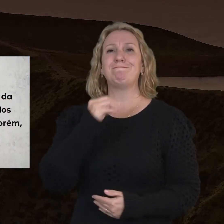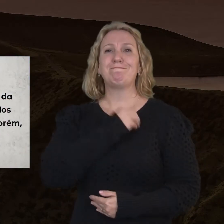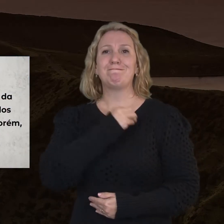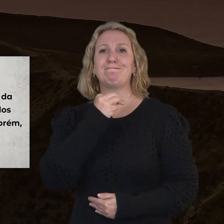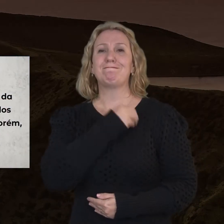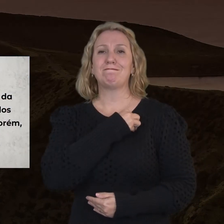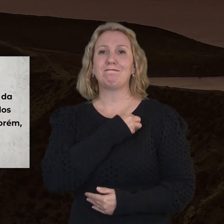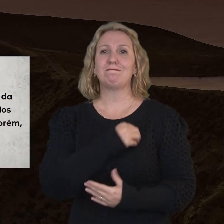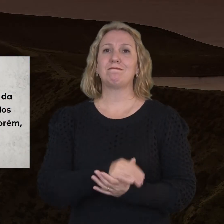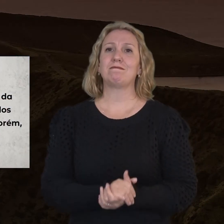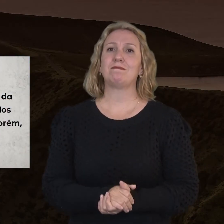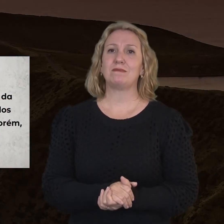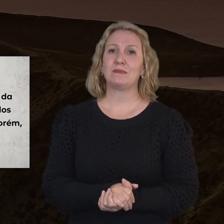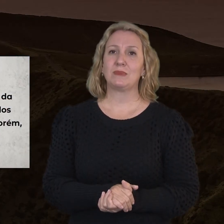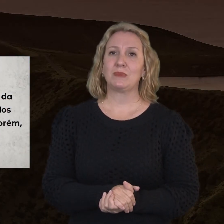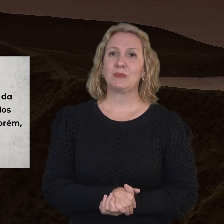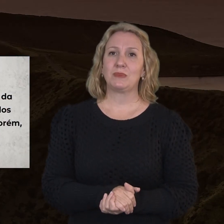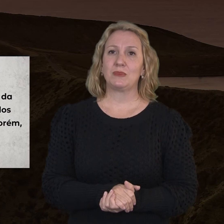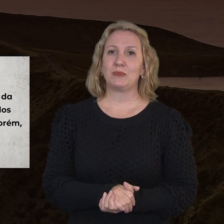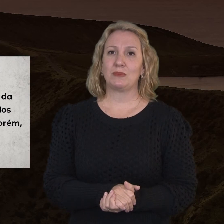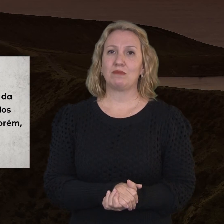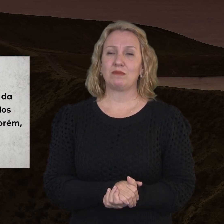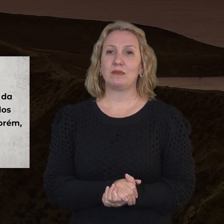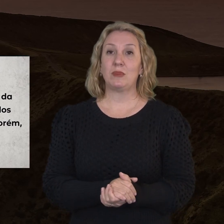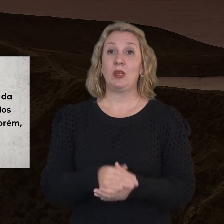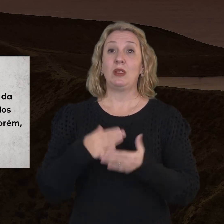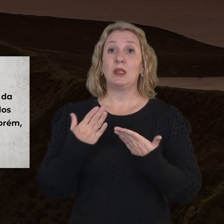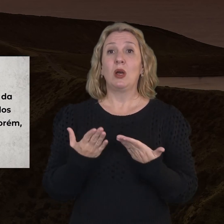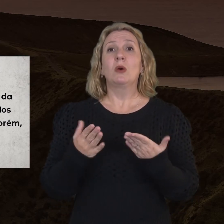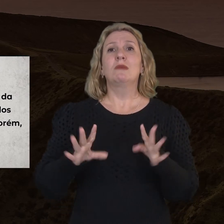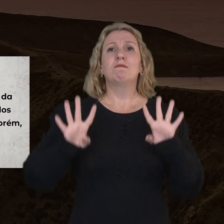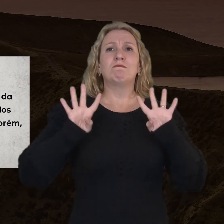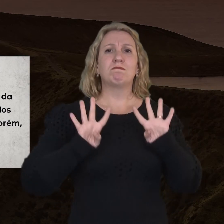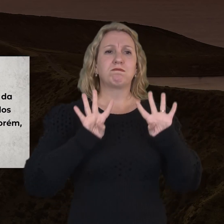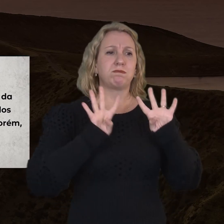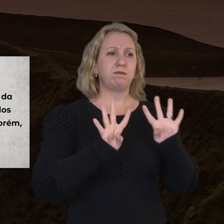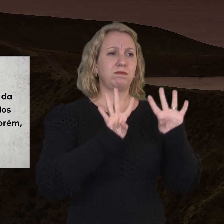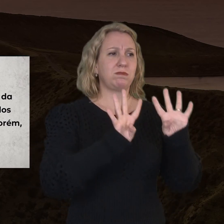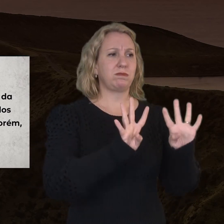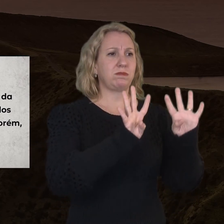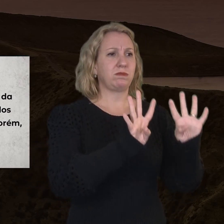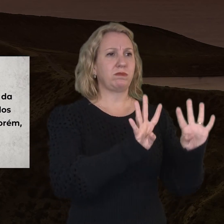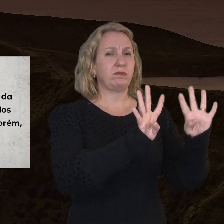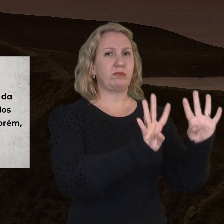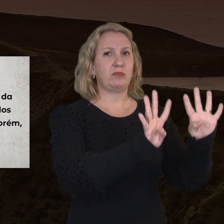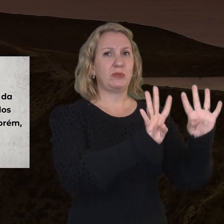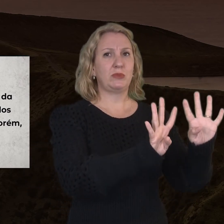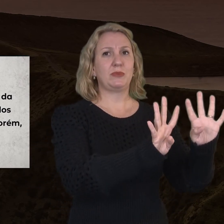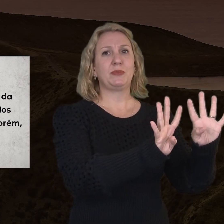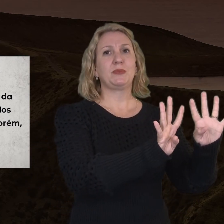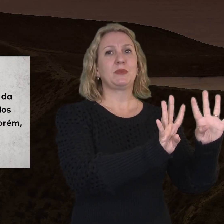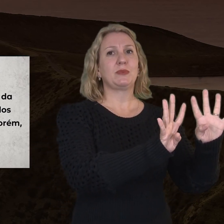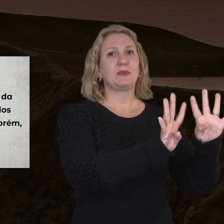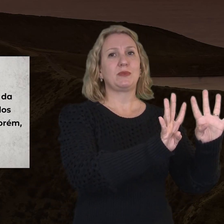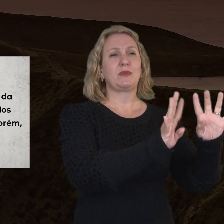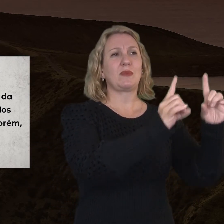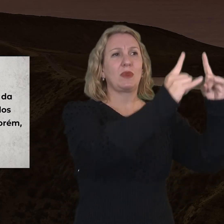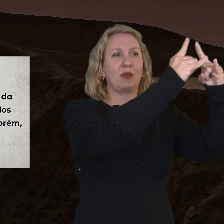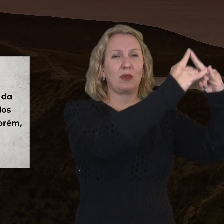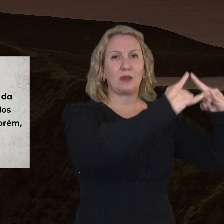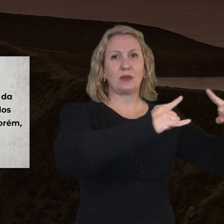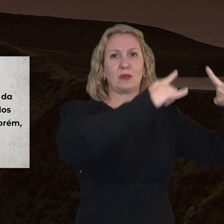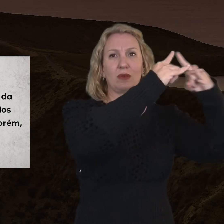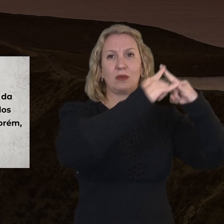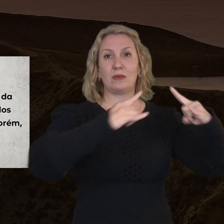e marcharam então pela superfície da terra e sitiaram o acampamento dos santos ea cidade querida desceu